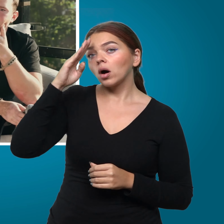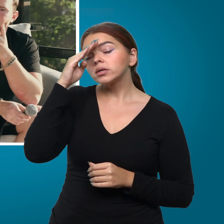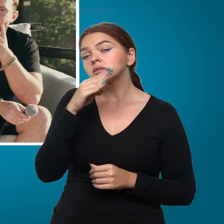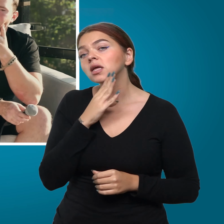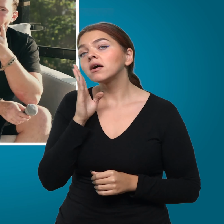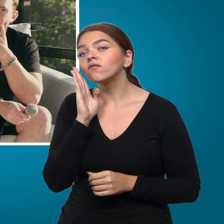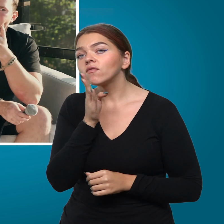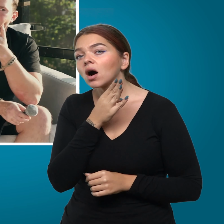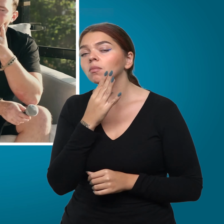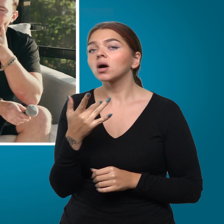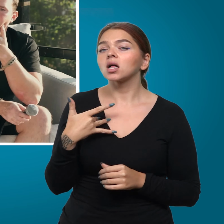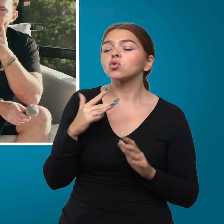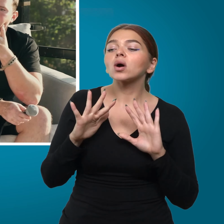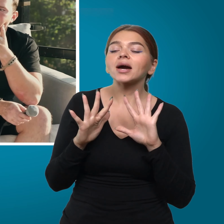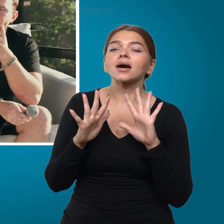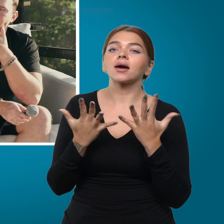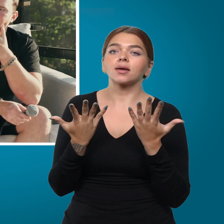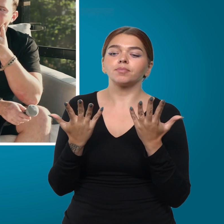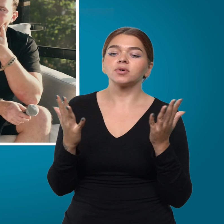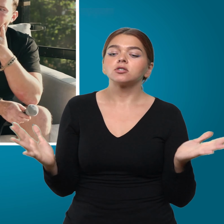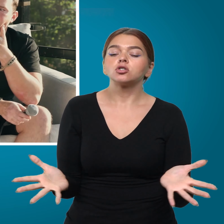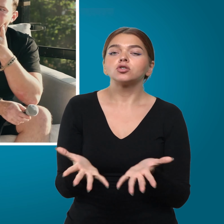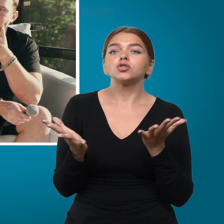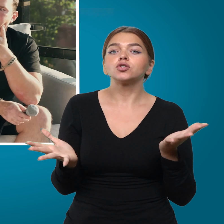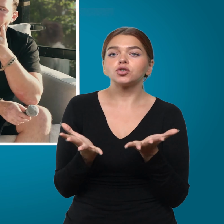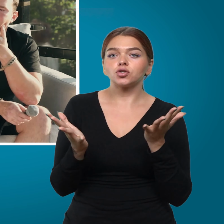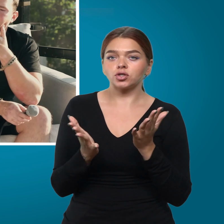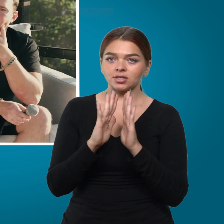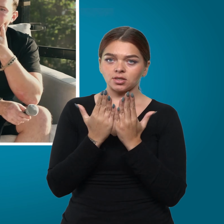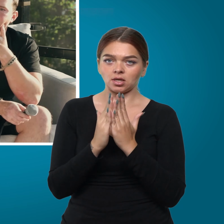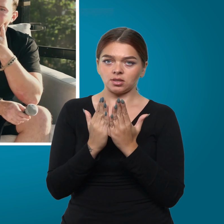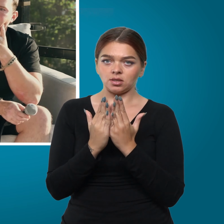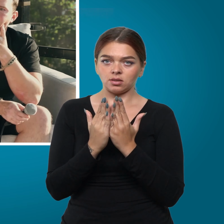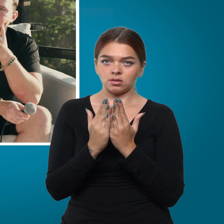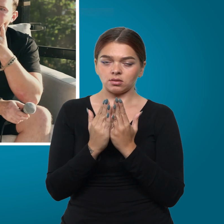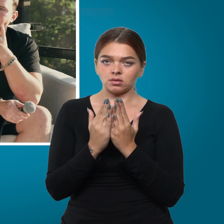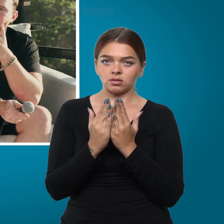nes tai yra labai svarbu, nes, tarkim,